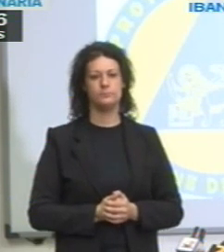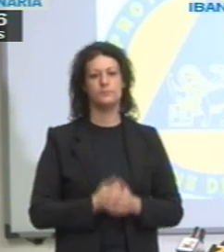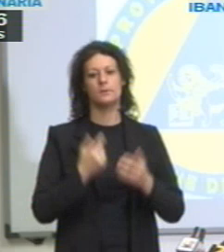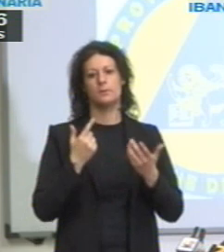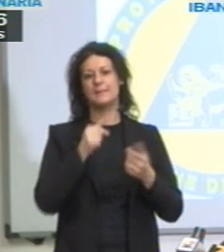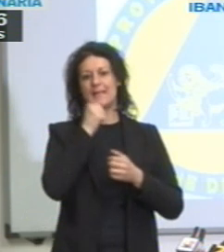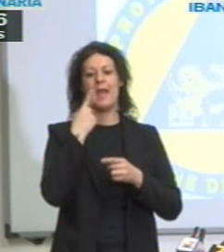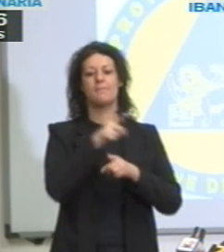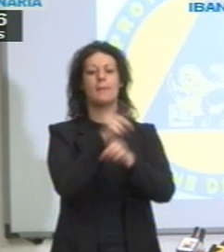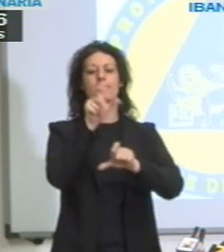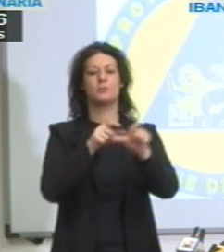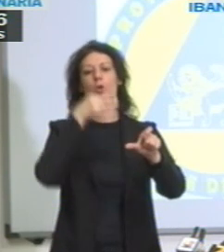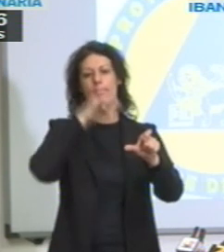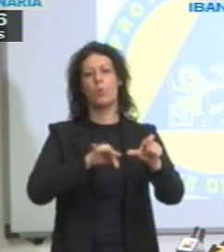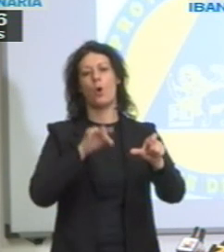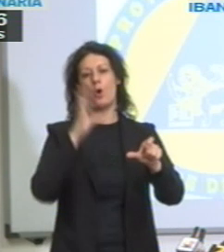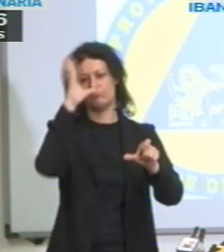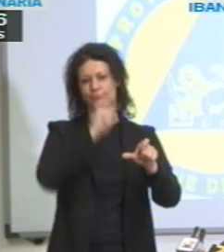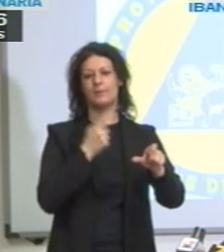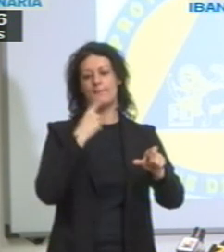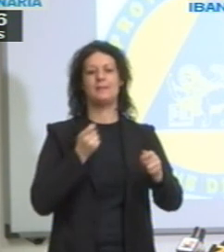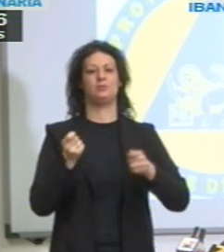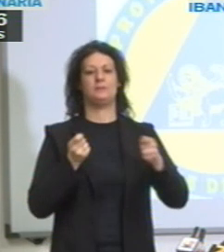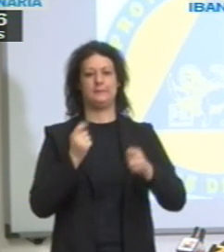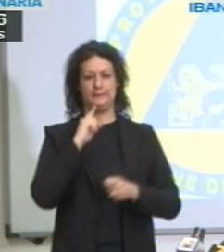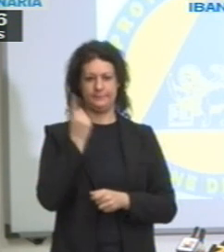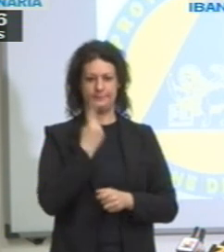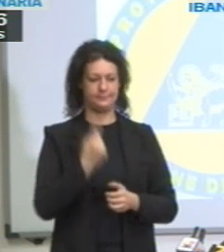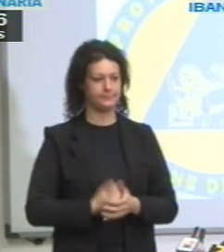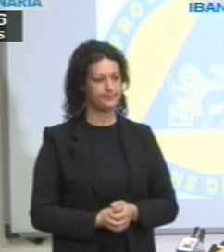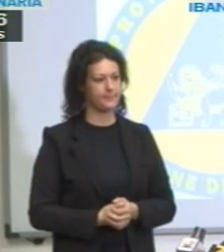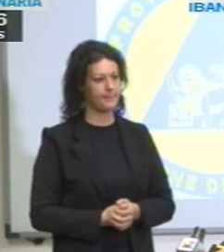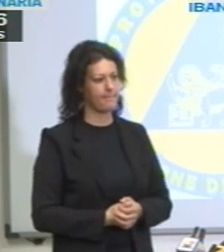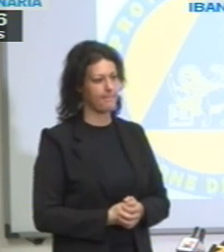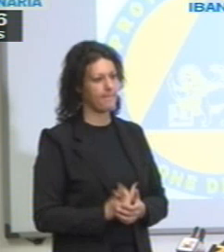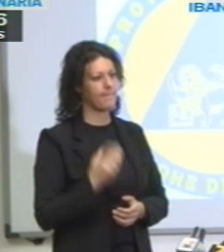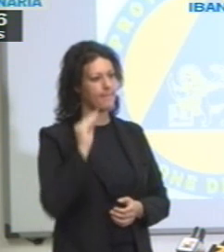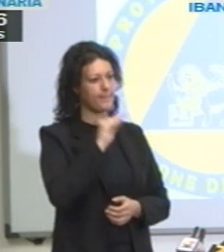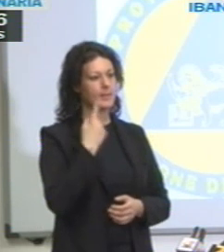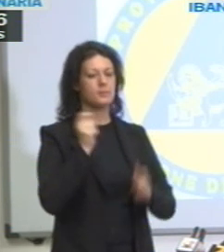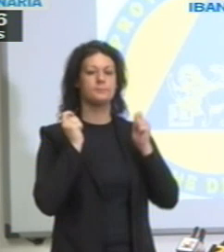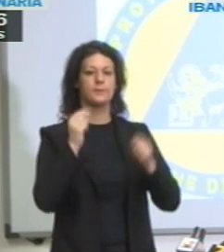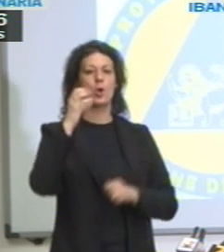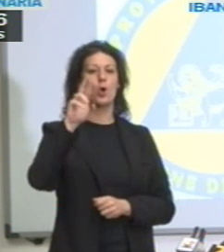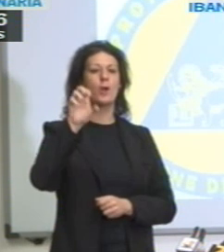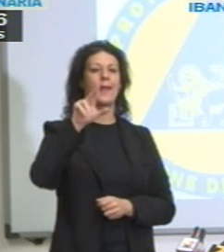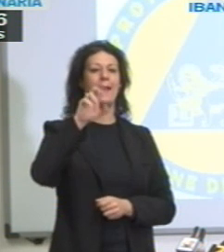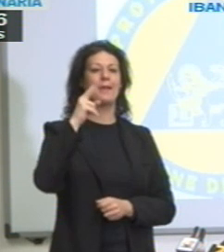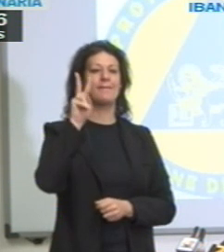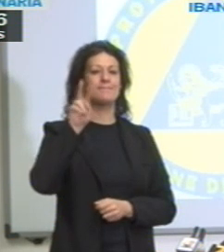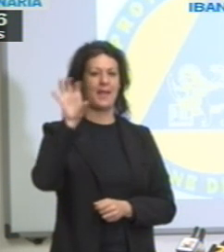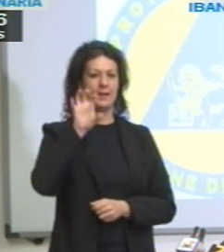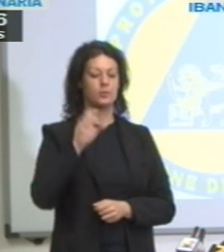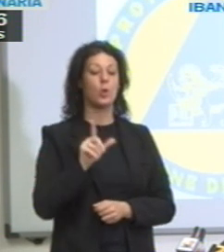per regolarsi. Il collega Baschieri del Corriere del Veneto ha una domanda: lunedì riaprono i circoli